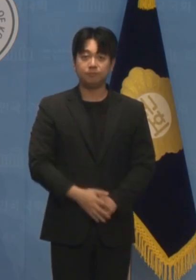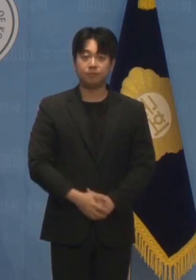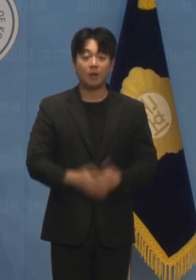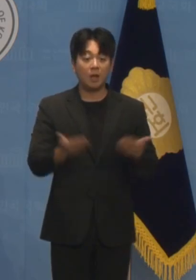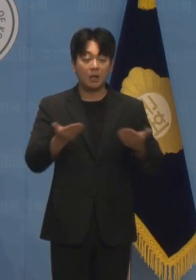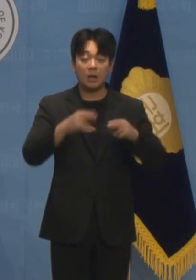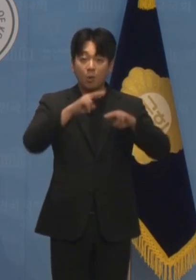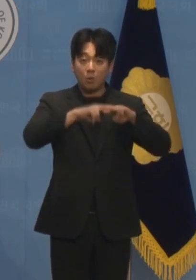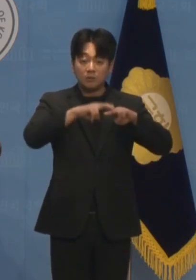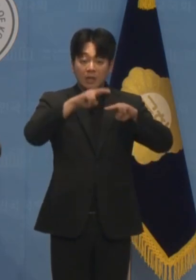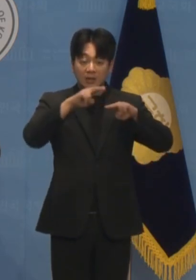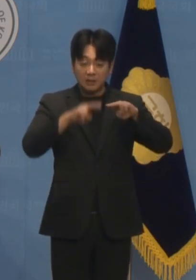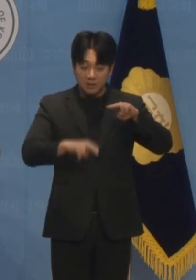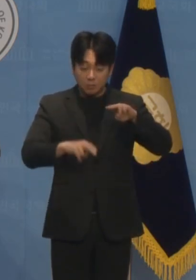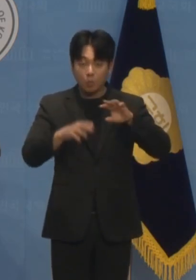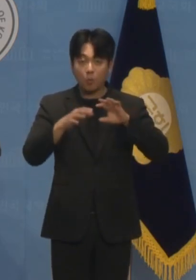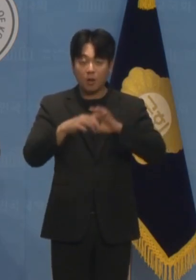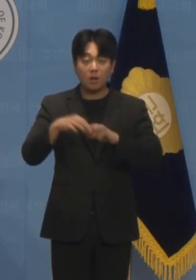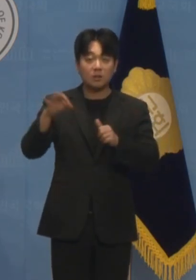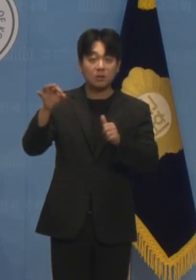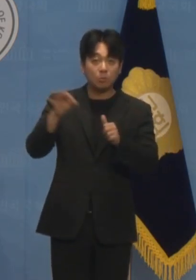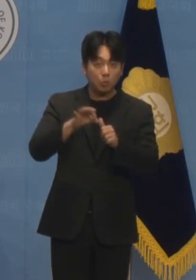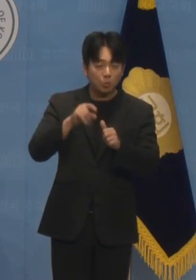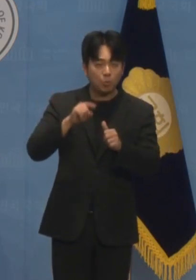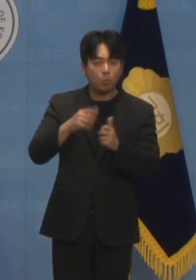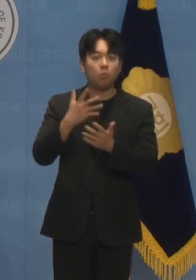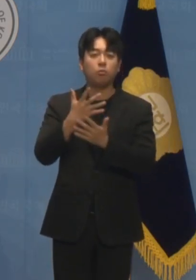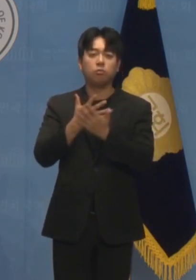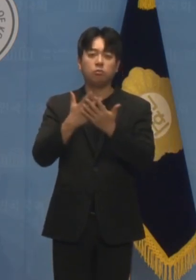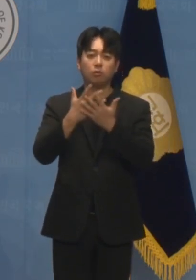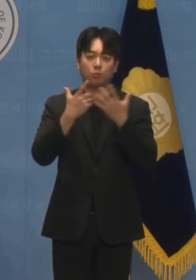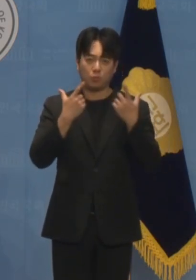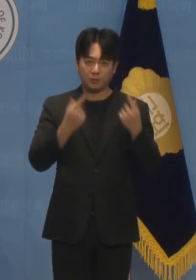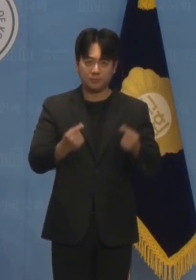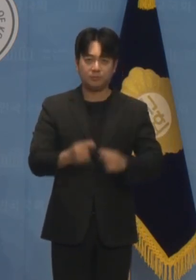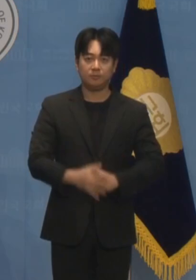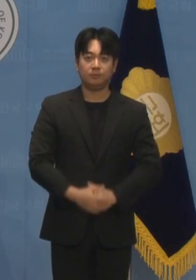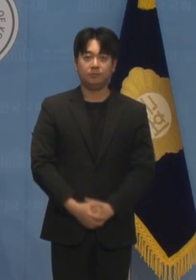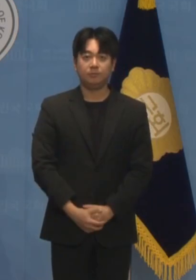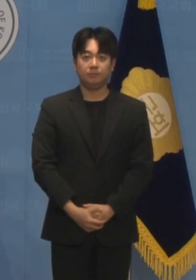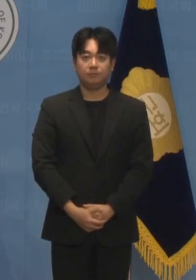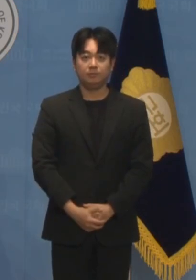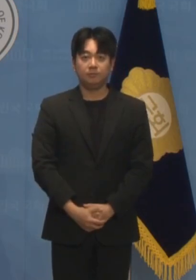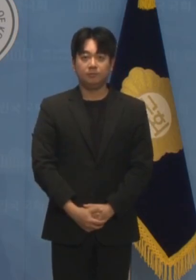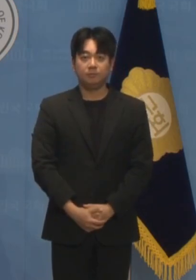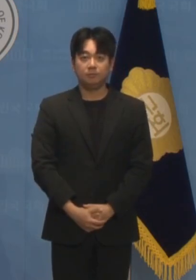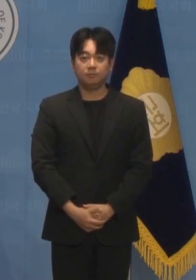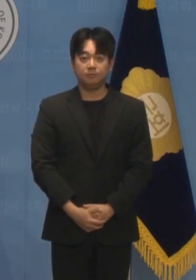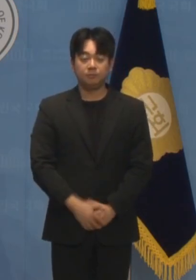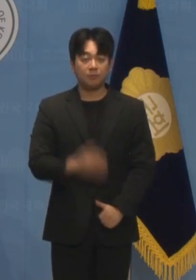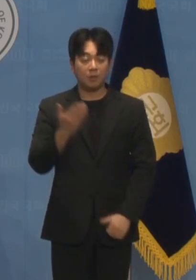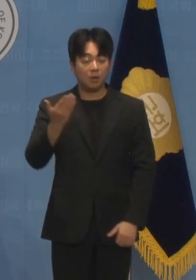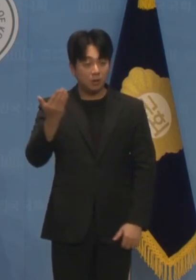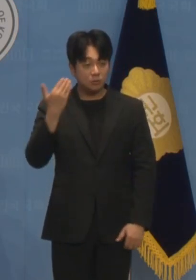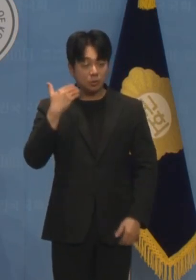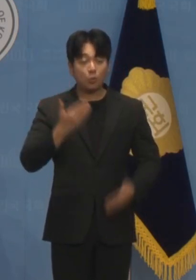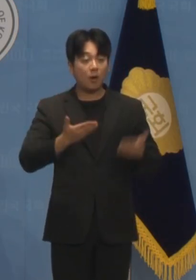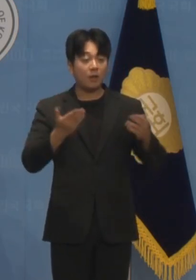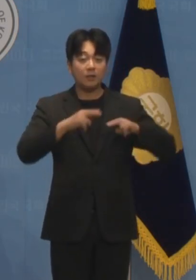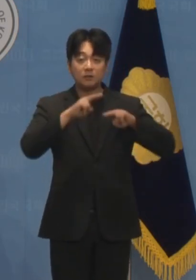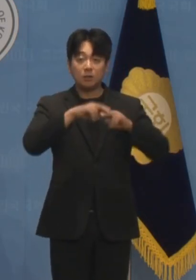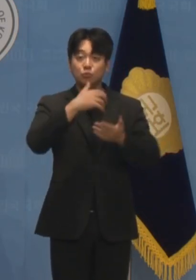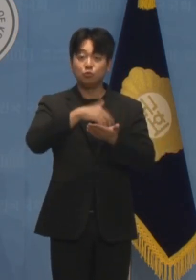급여도 인건비와 같은 현상이 나타나고 있습니다. 정원과 현원의 차이가 거의 없음에도